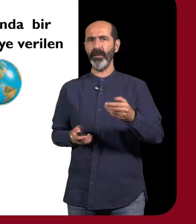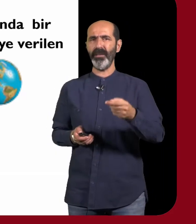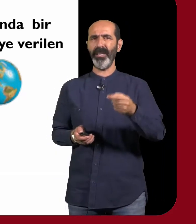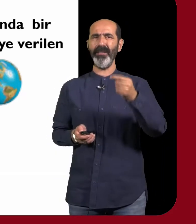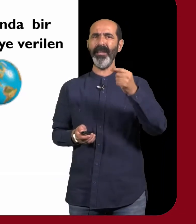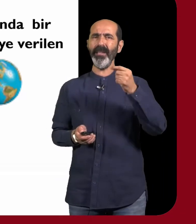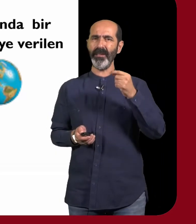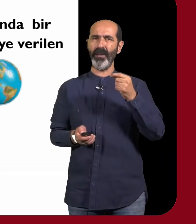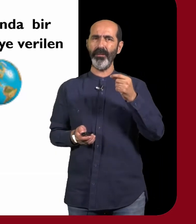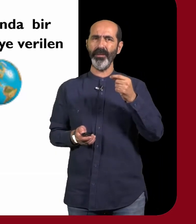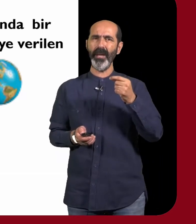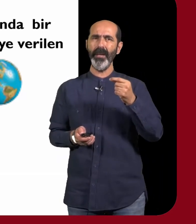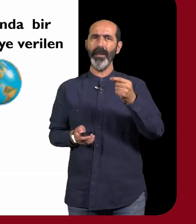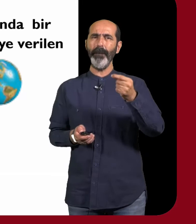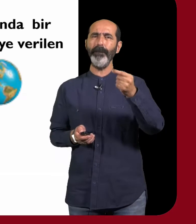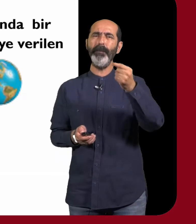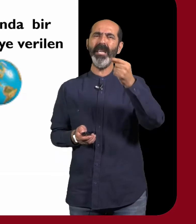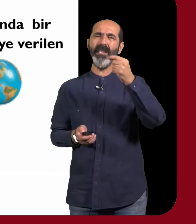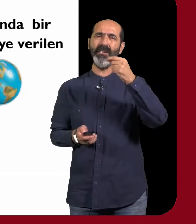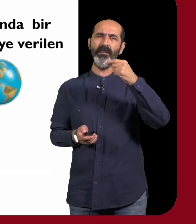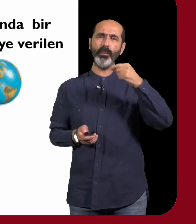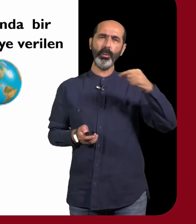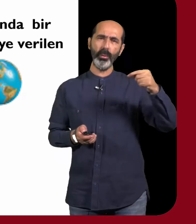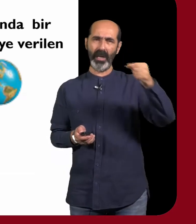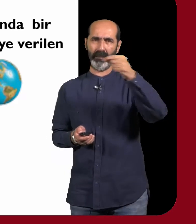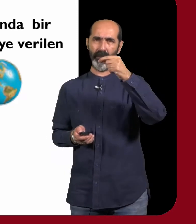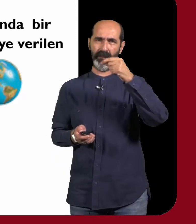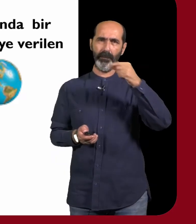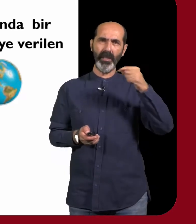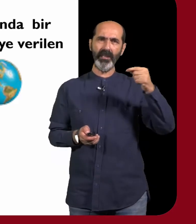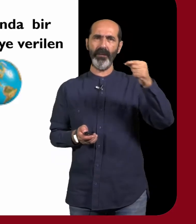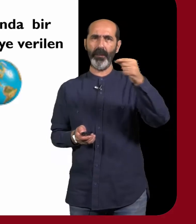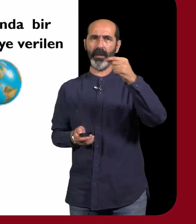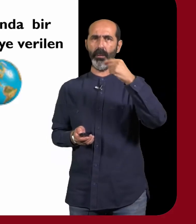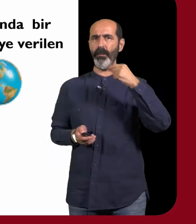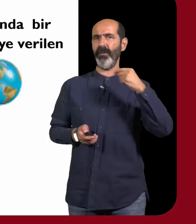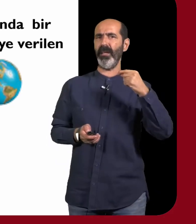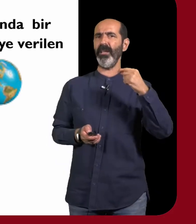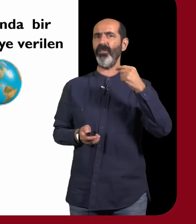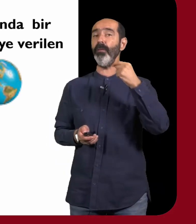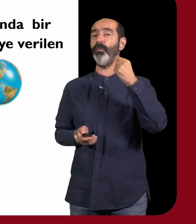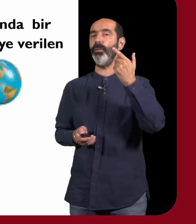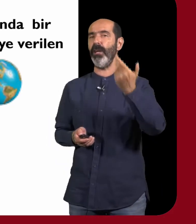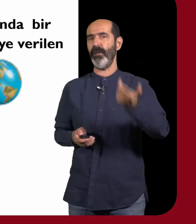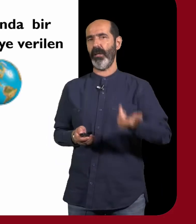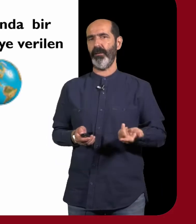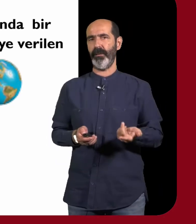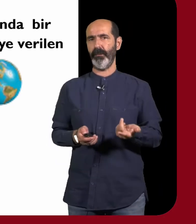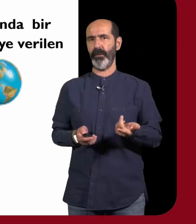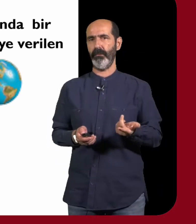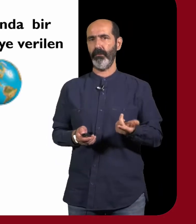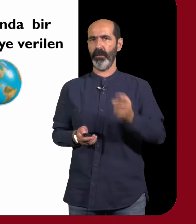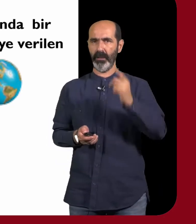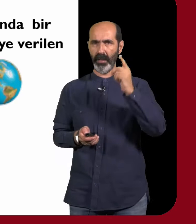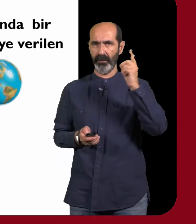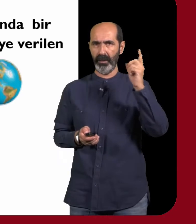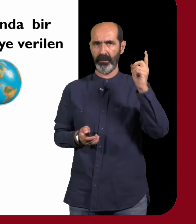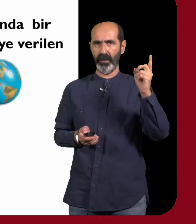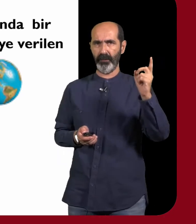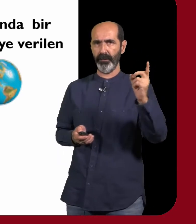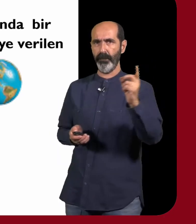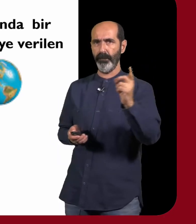Dünyanın kendi etrafında bir tur atması bir defa dönmesiyle geçen süre verilen isimdir